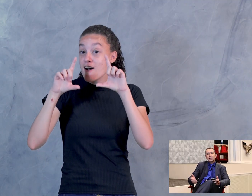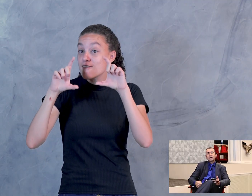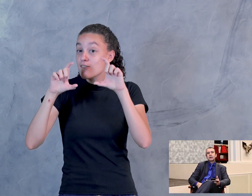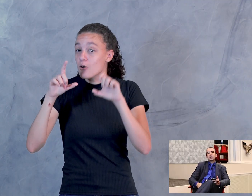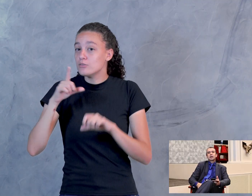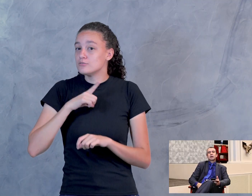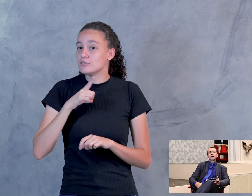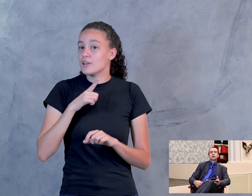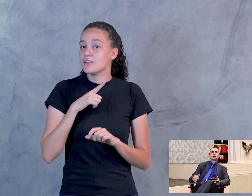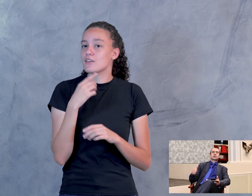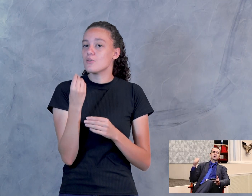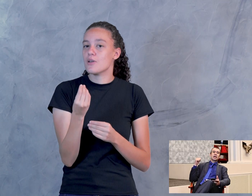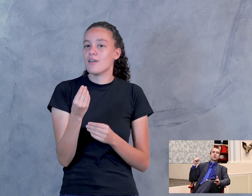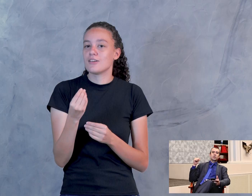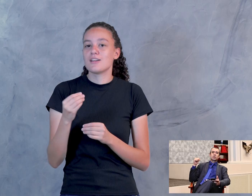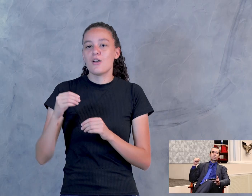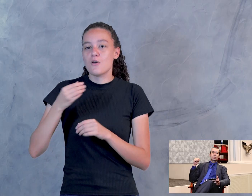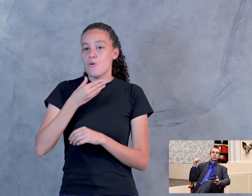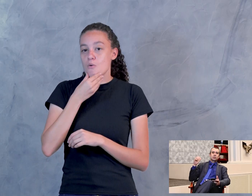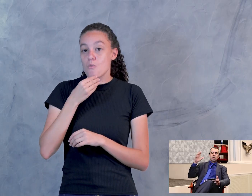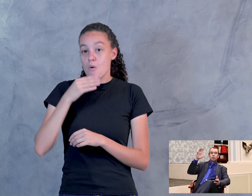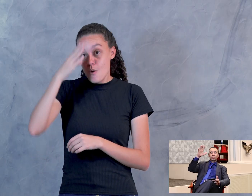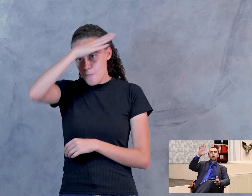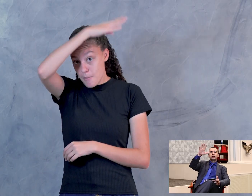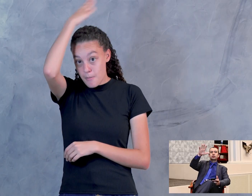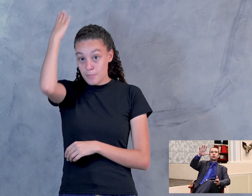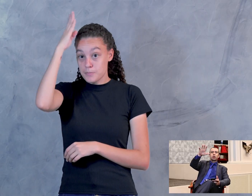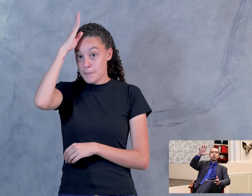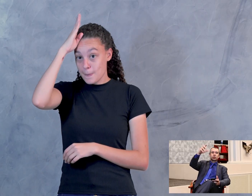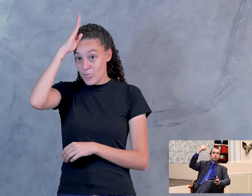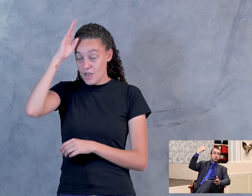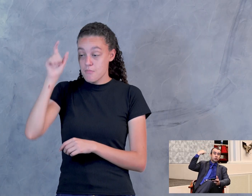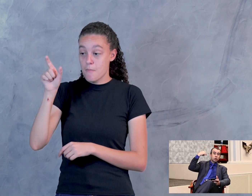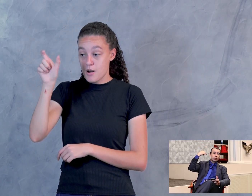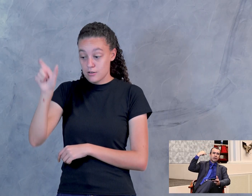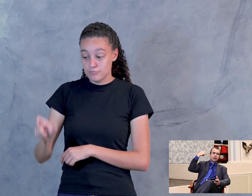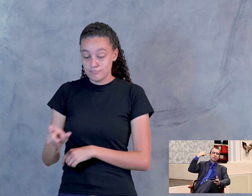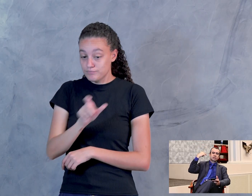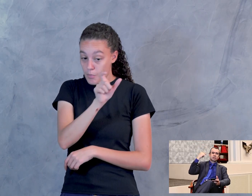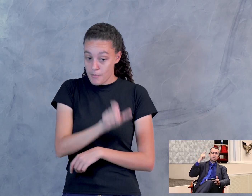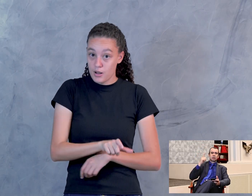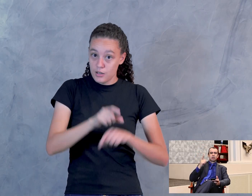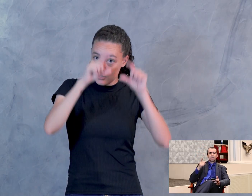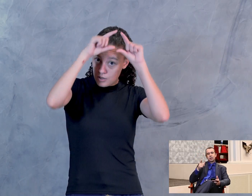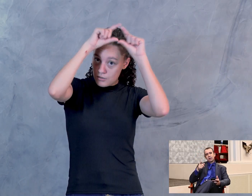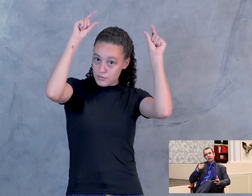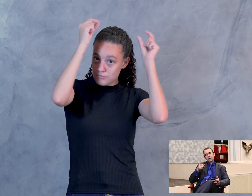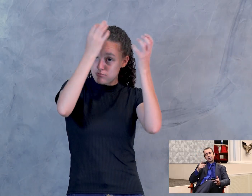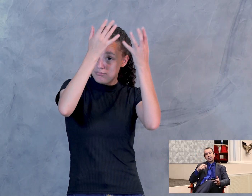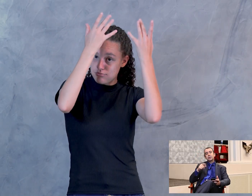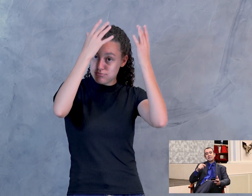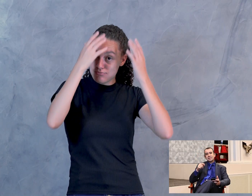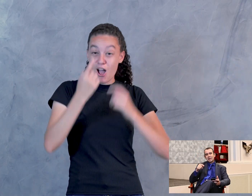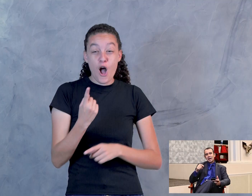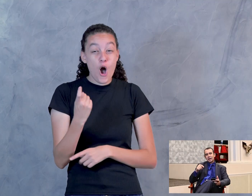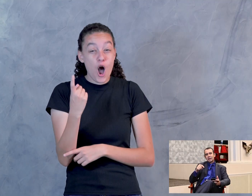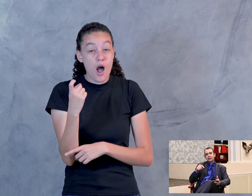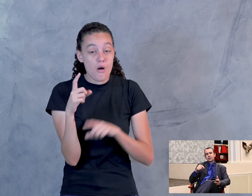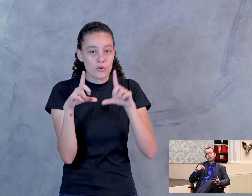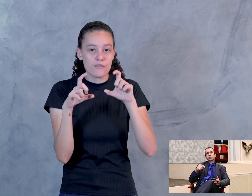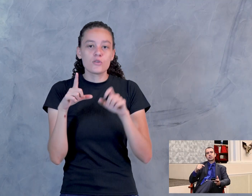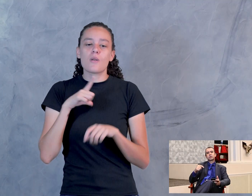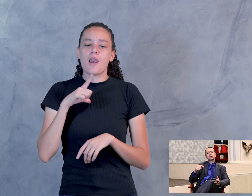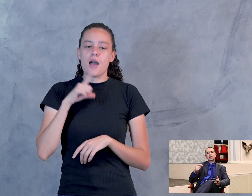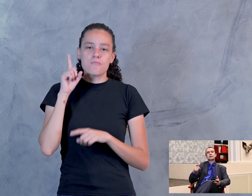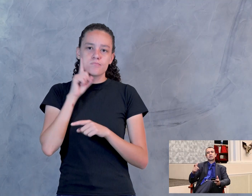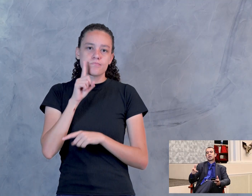Irmão Branham, saiu uma coluna de fogo sobre a cabeça. E aquilo está ainda